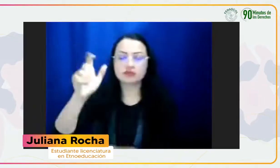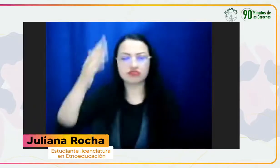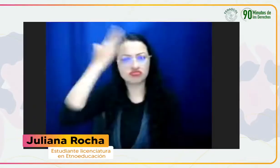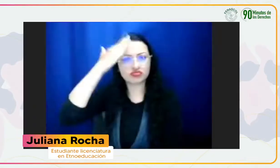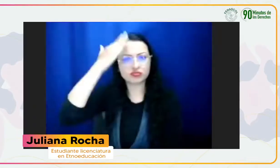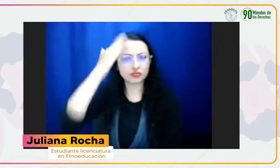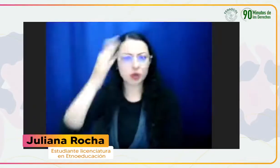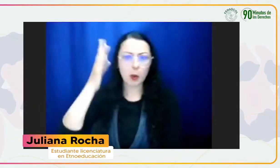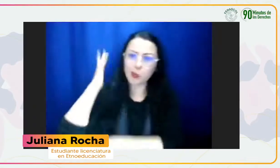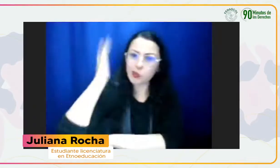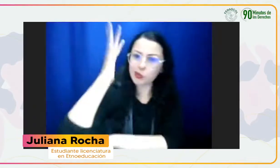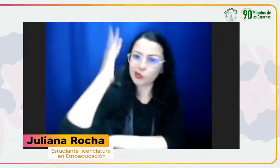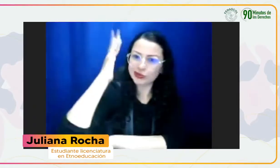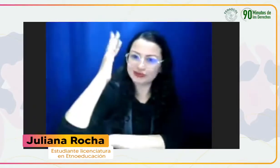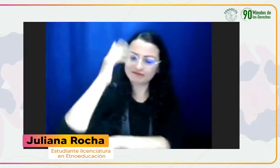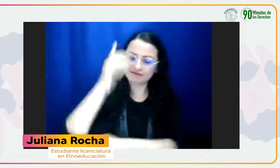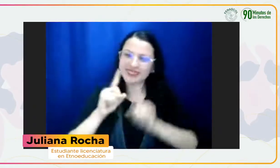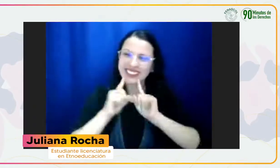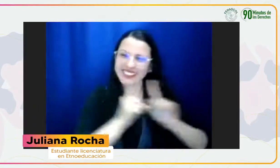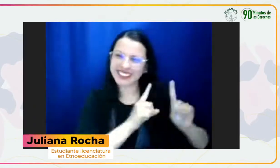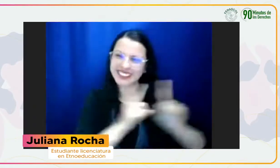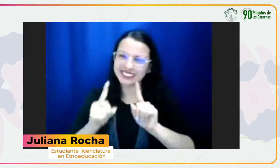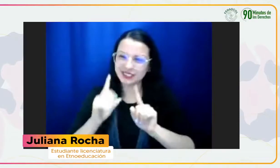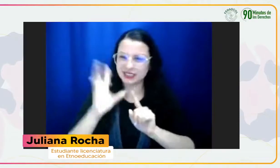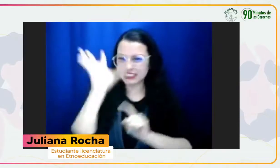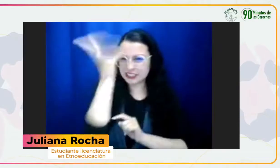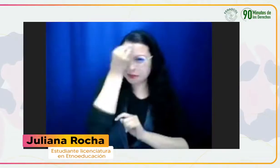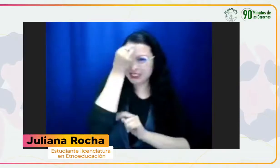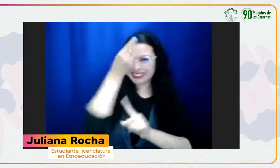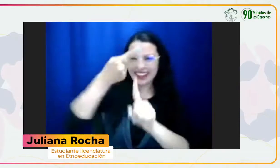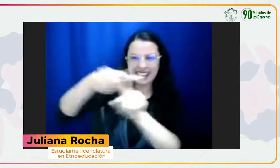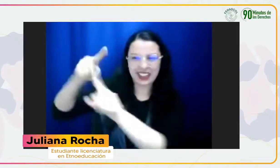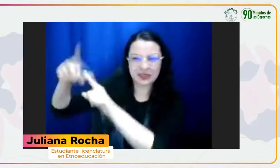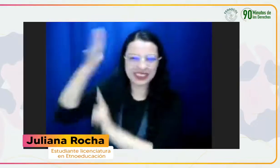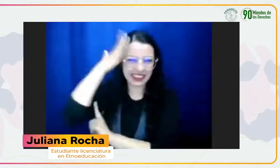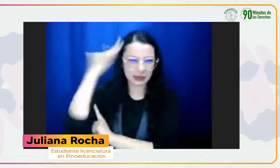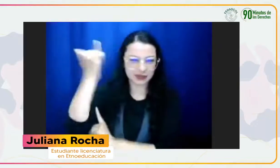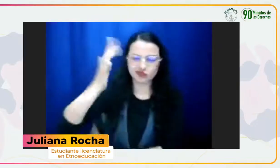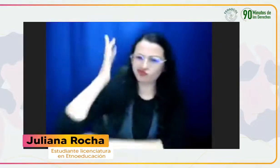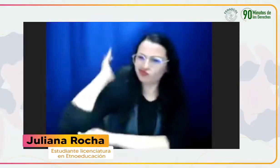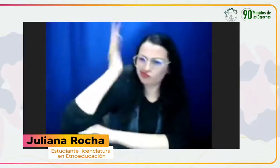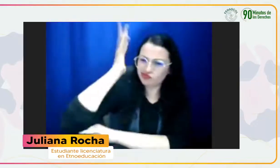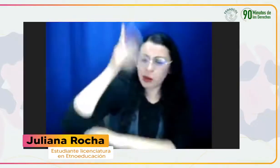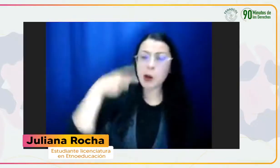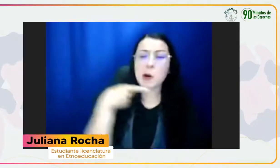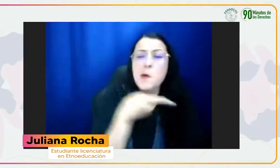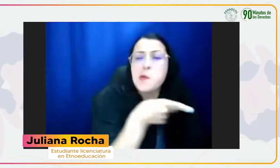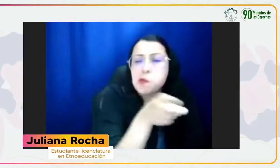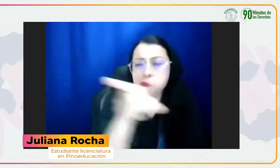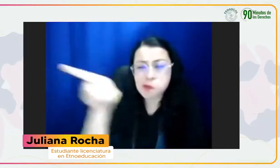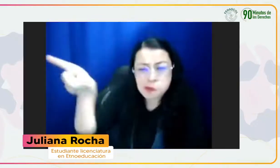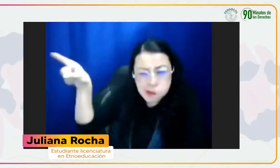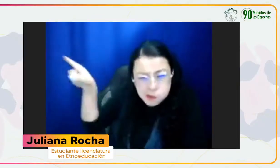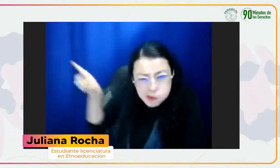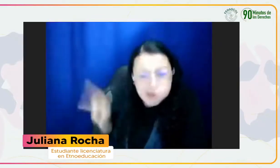O podemos pensar, no sé, digamos, hacer una conferencia, en un discurso con diferentes niveles académicos.